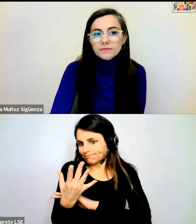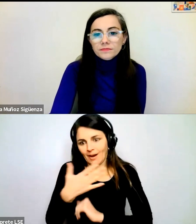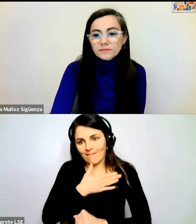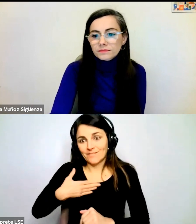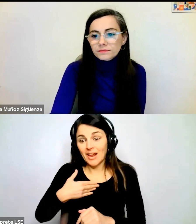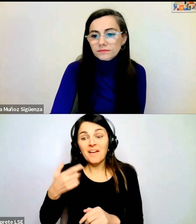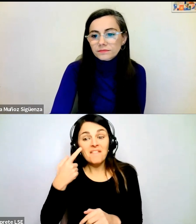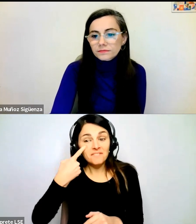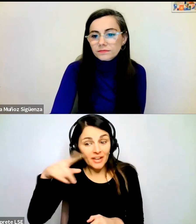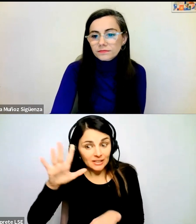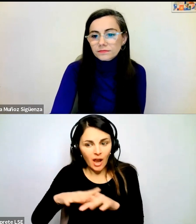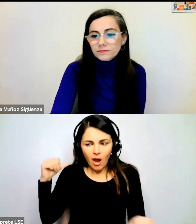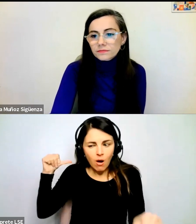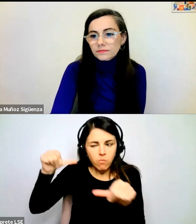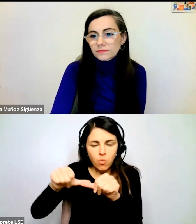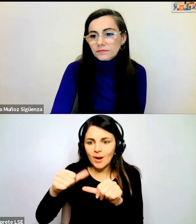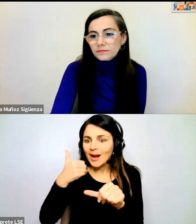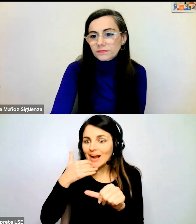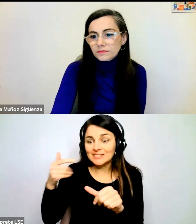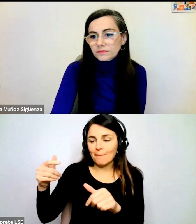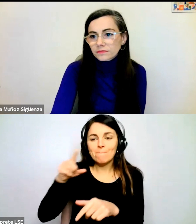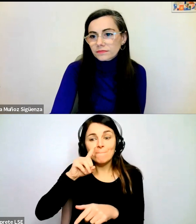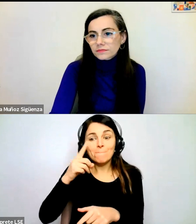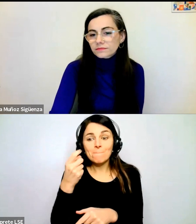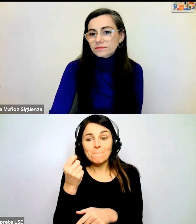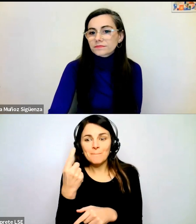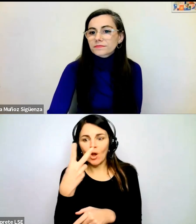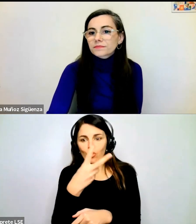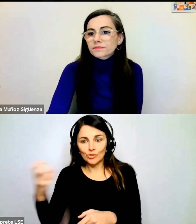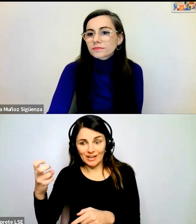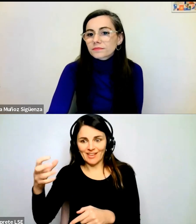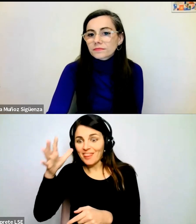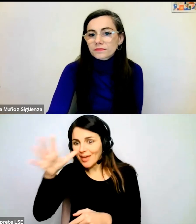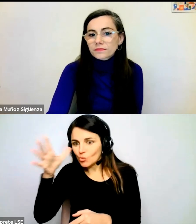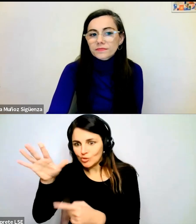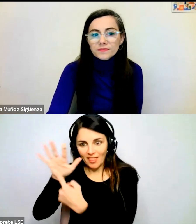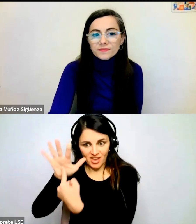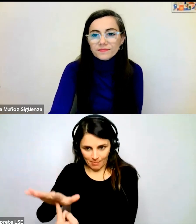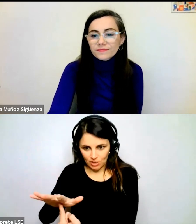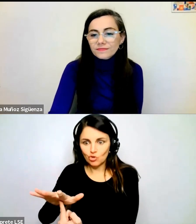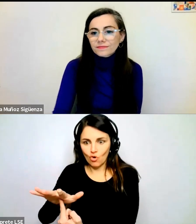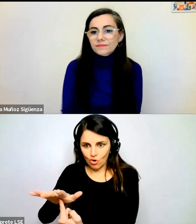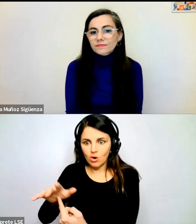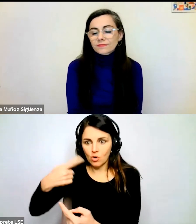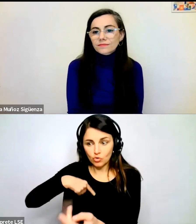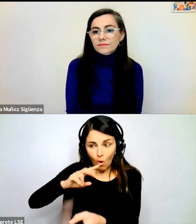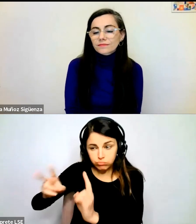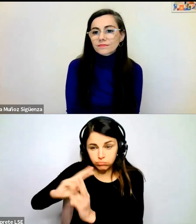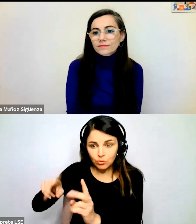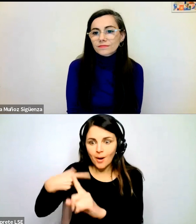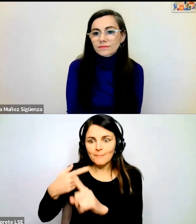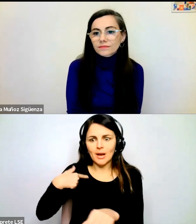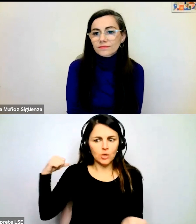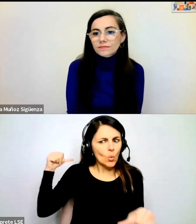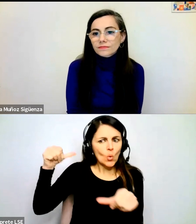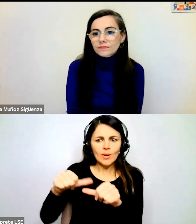denuncias y consultas de discriminación. Y en los últimos 5 años también hemos dado más de 50 charlas. Y